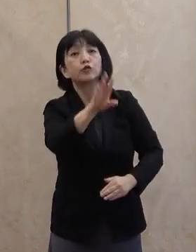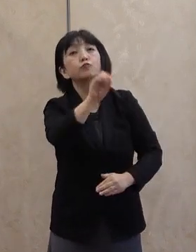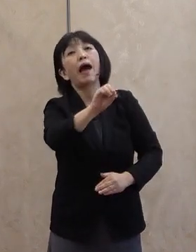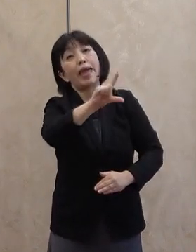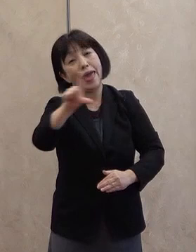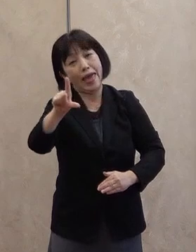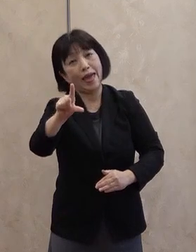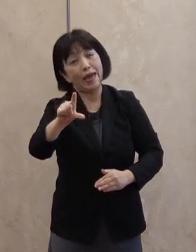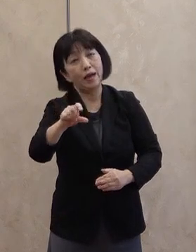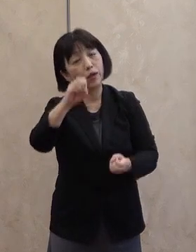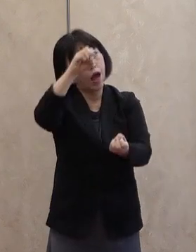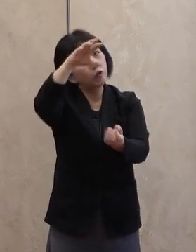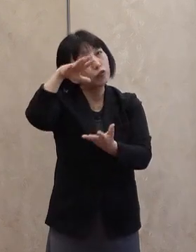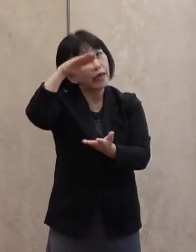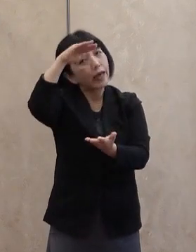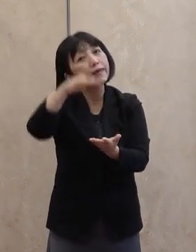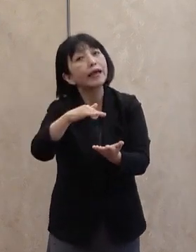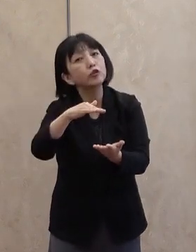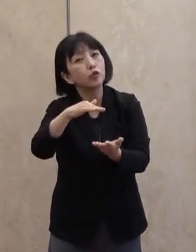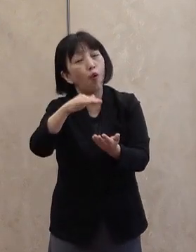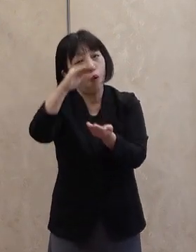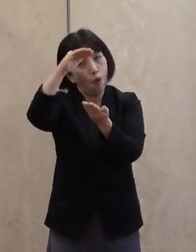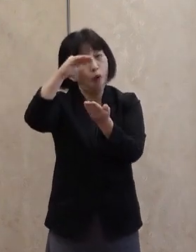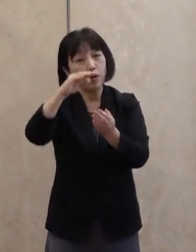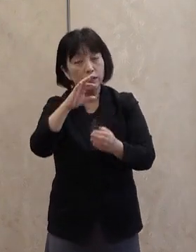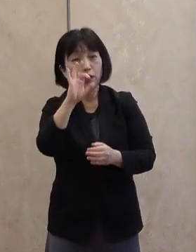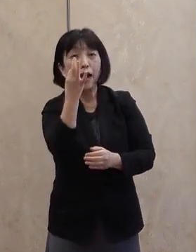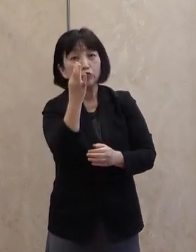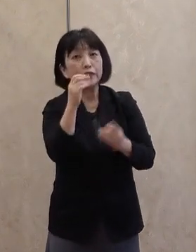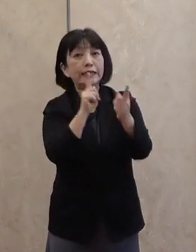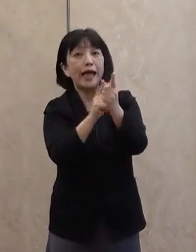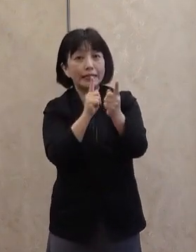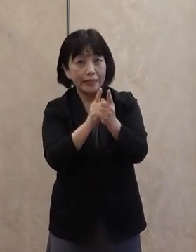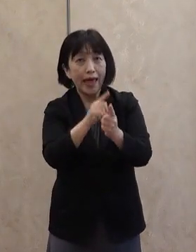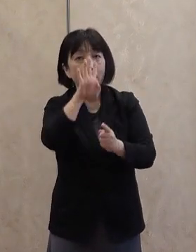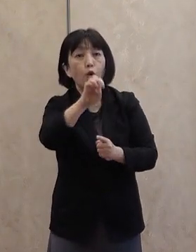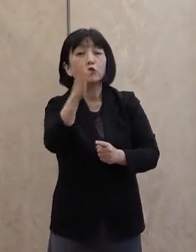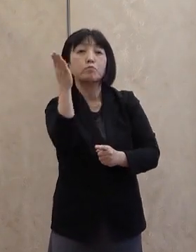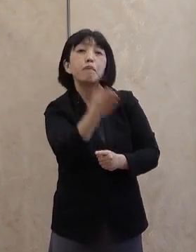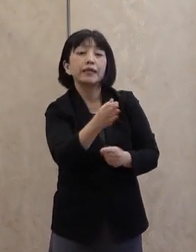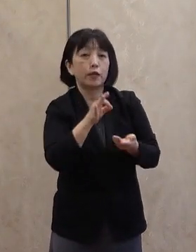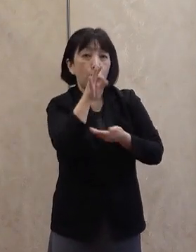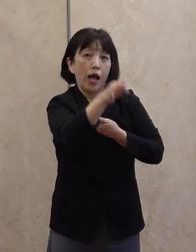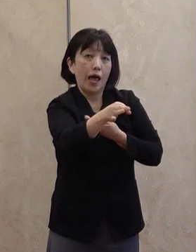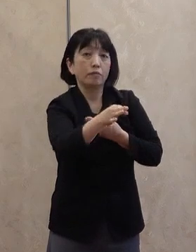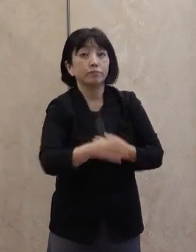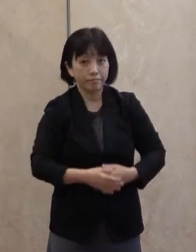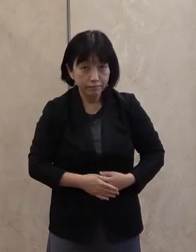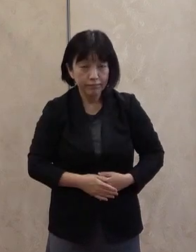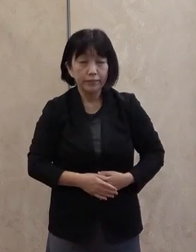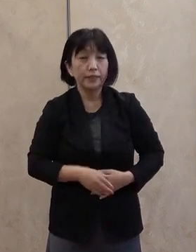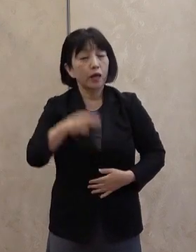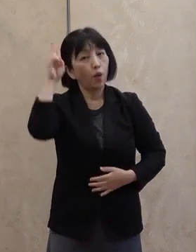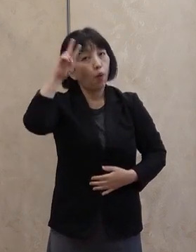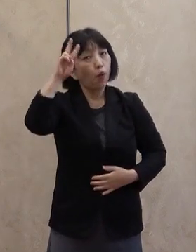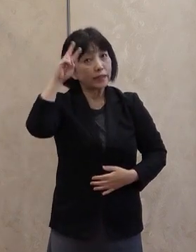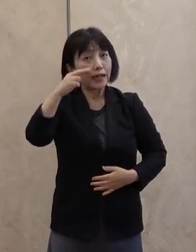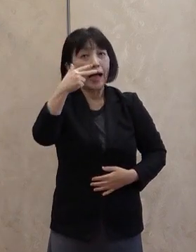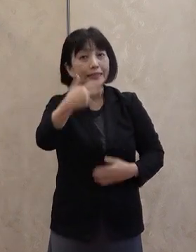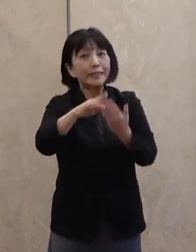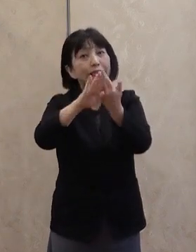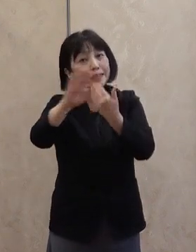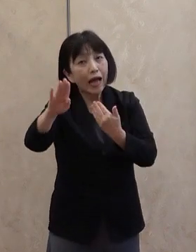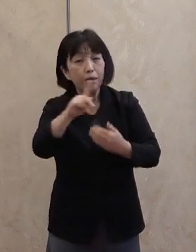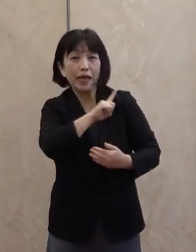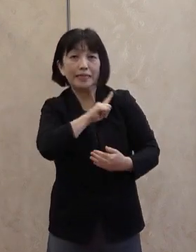20万円、これは売上の減少額に対しての 40% ということです。そして大阪市外については1日4万円の支給をで